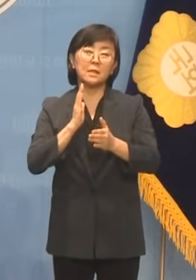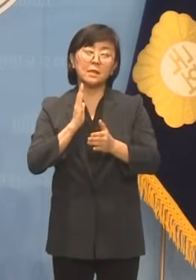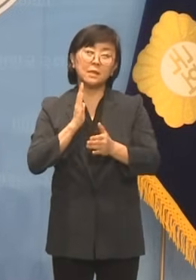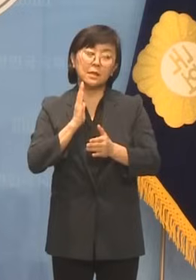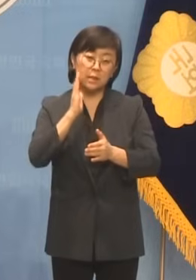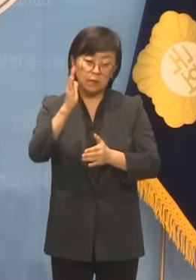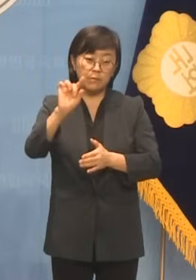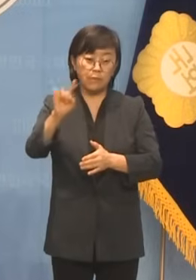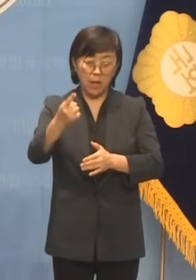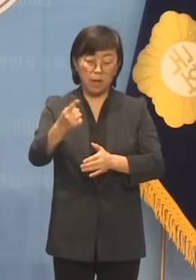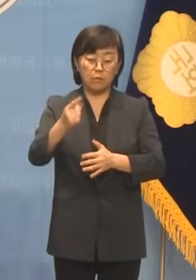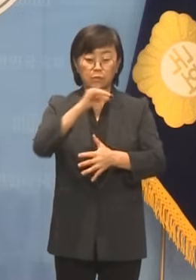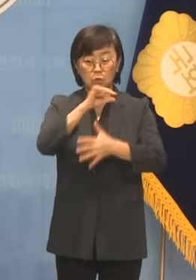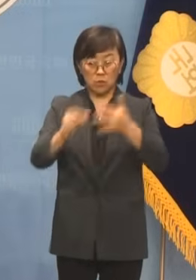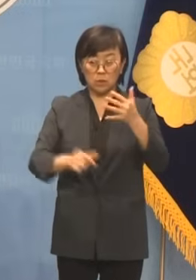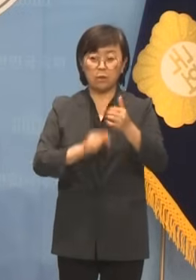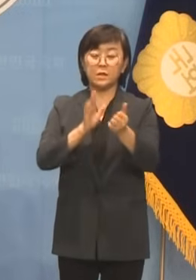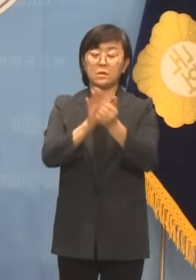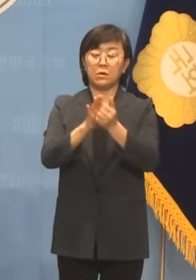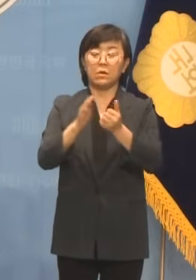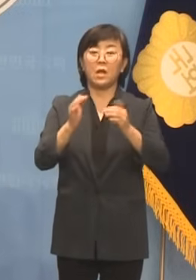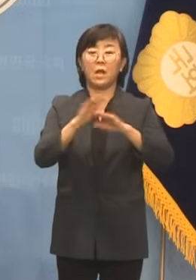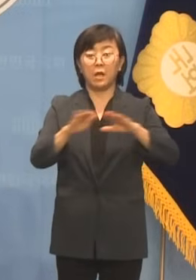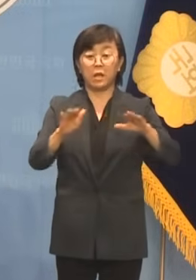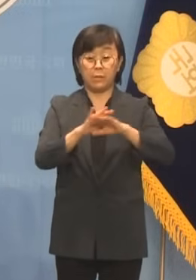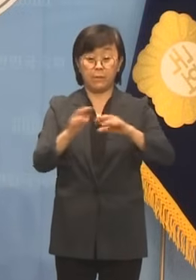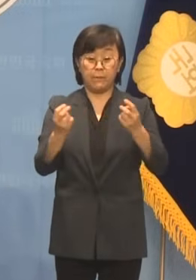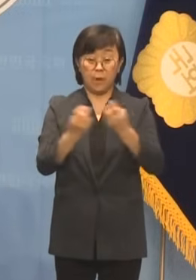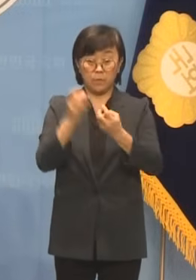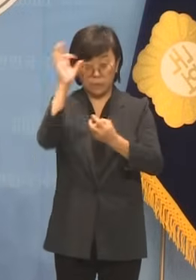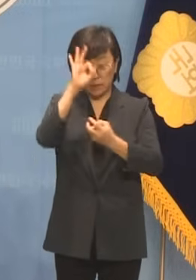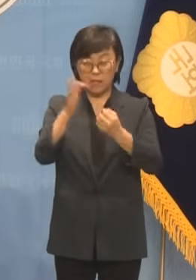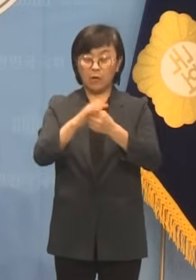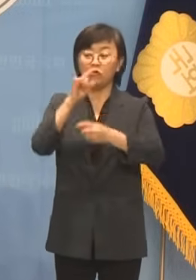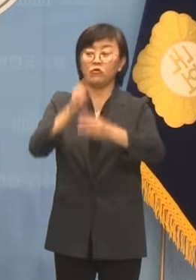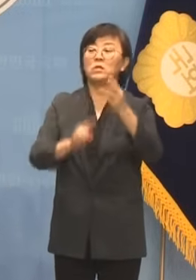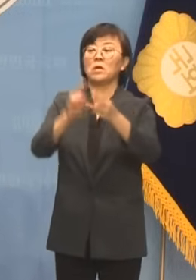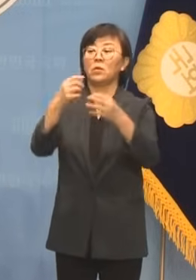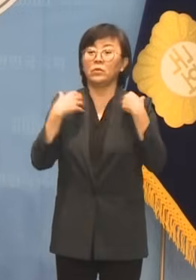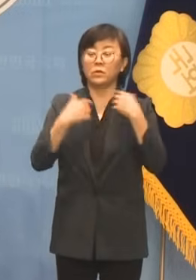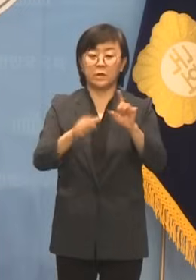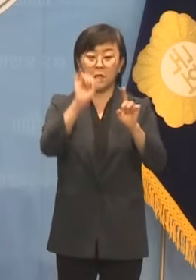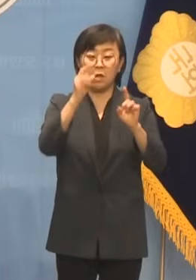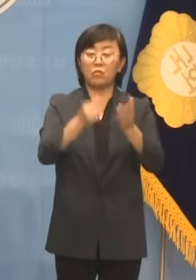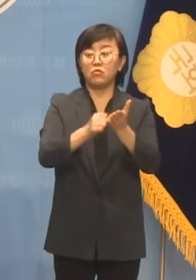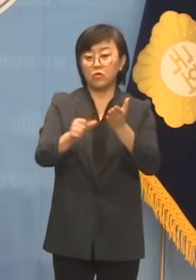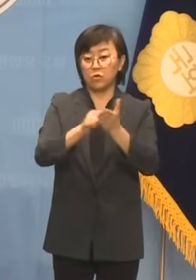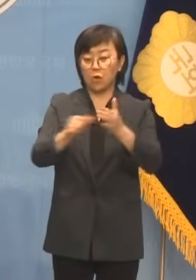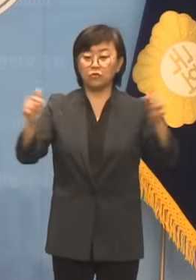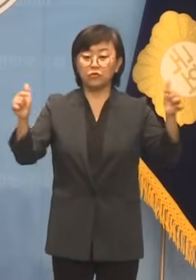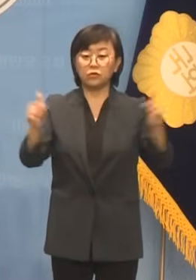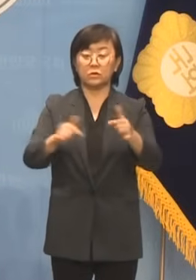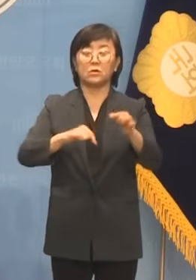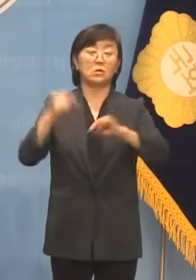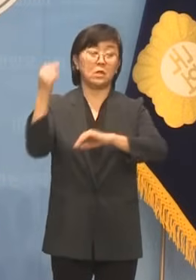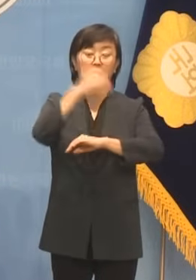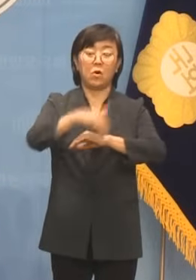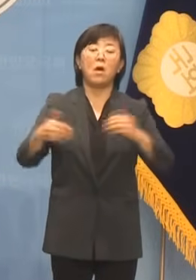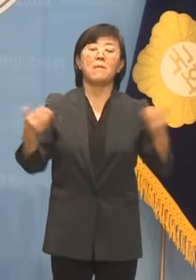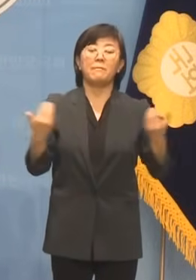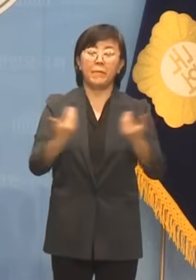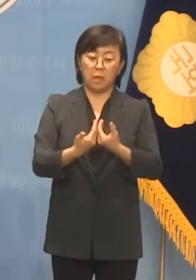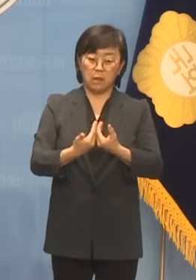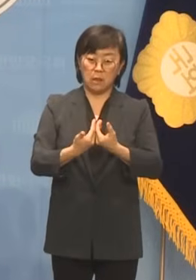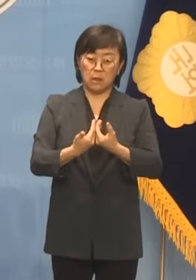프로젝트를 제안하고 지원책을 마련하겠습니다. 윤석열 정부는 일회용품 저감 정책조차도 거꾸로